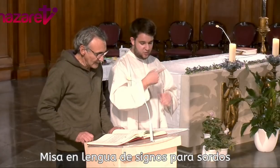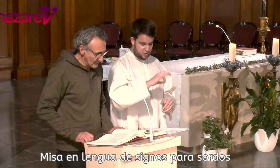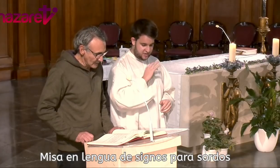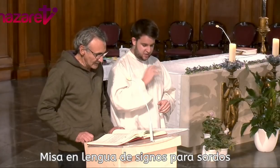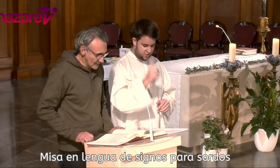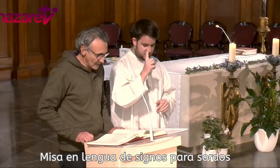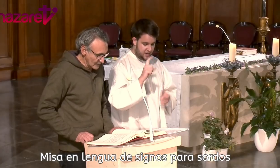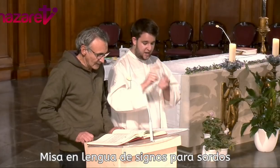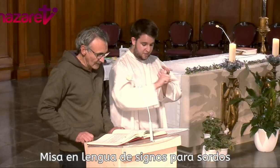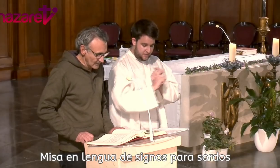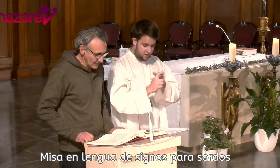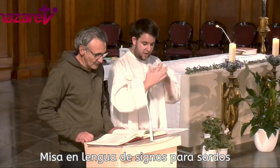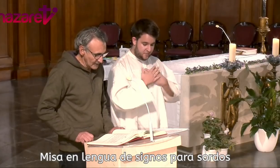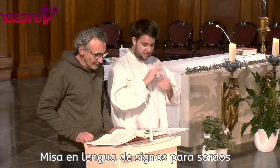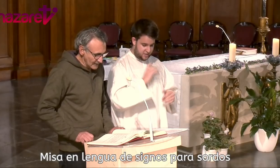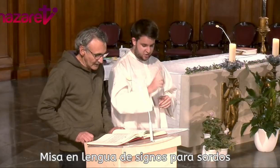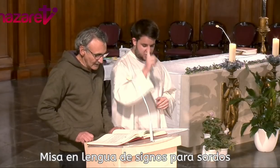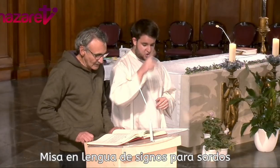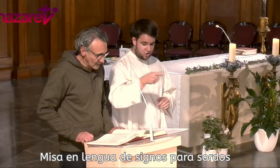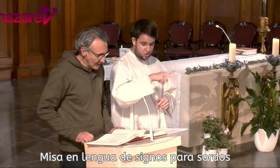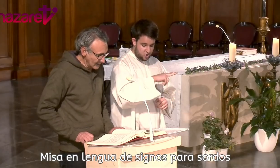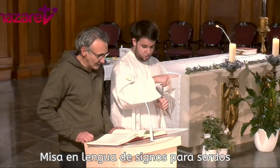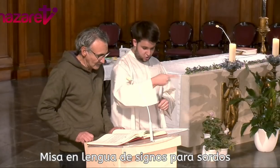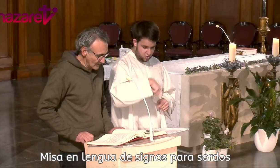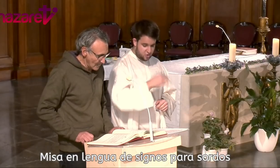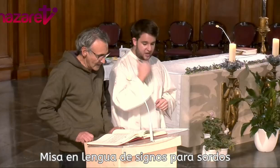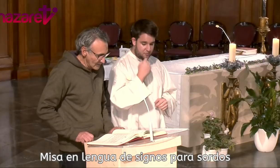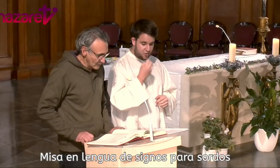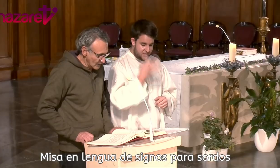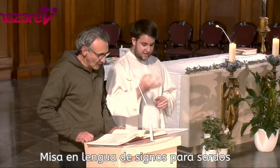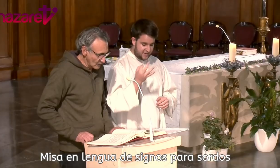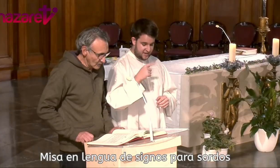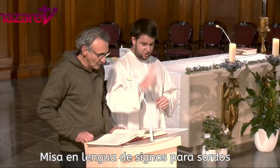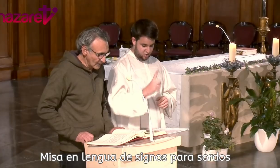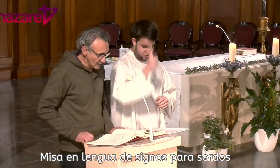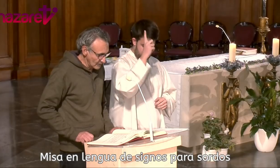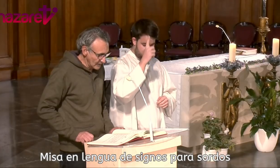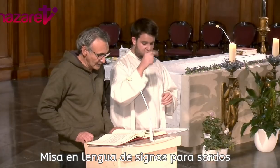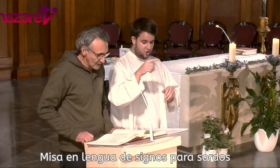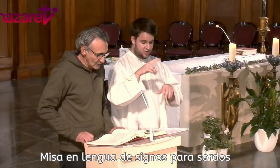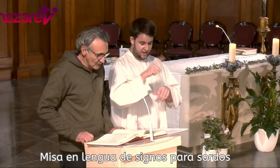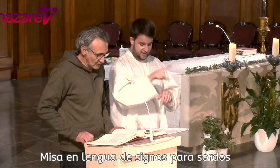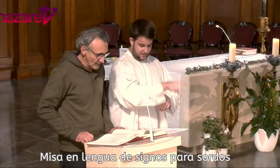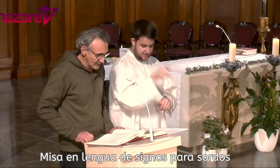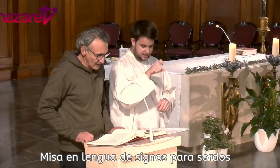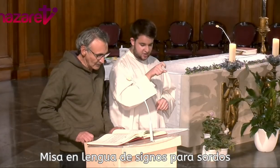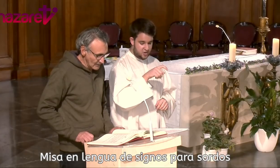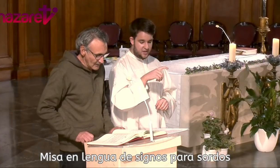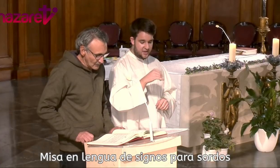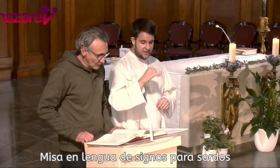sabemos, hermanos, amados de Dios, que Él os ha elegido, pues cuando os anuncié nuestro Evangelio, no fue